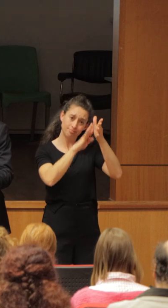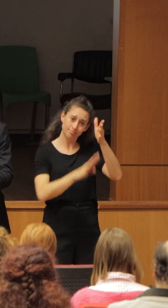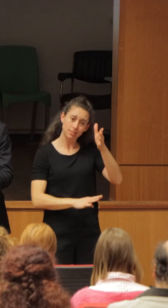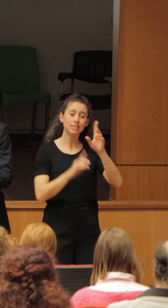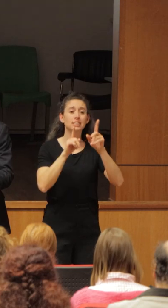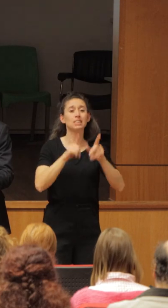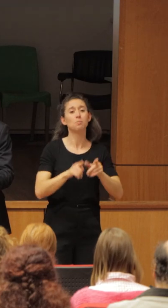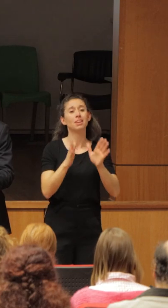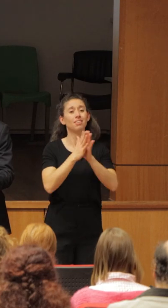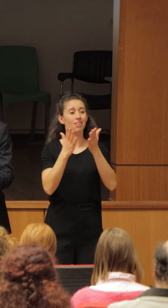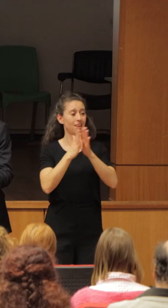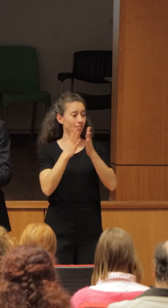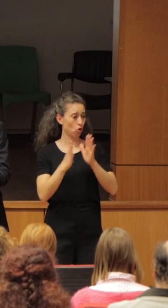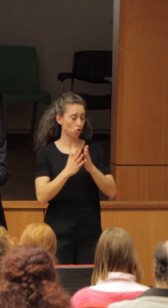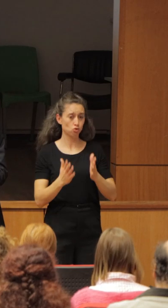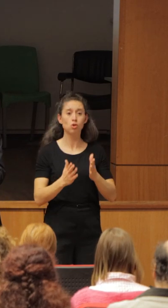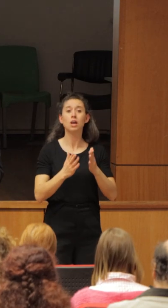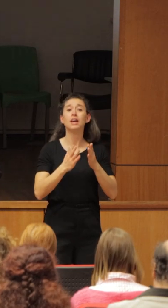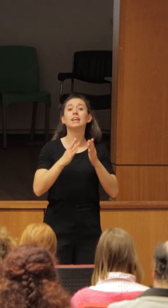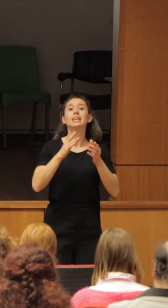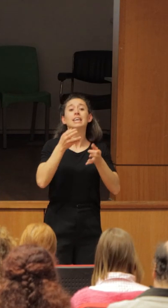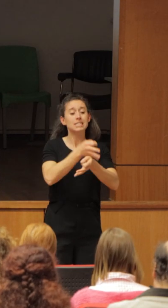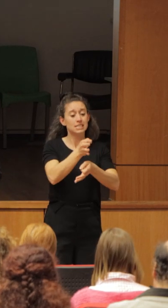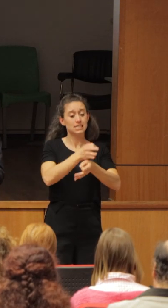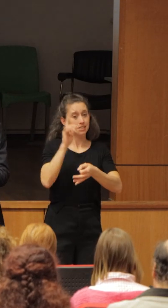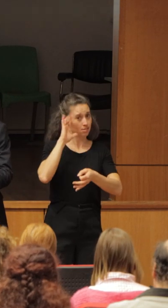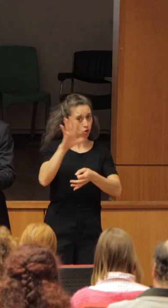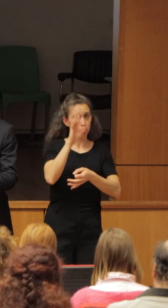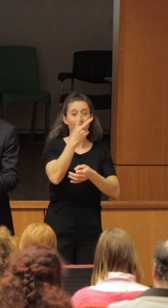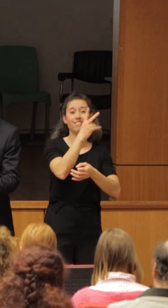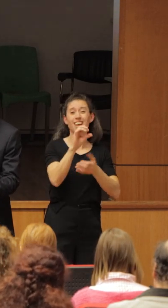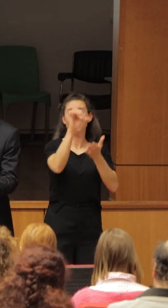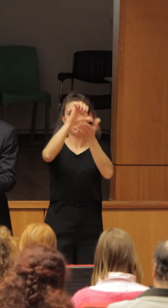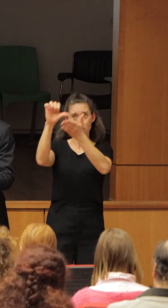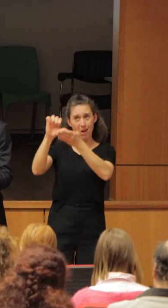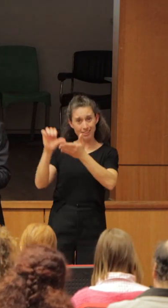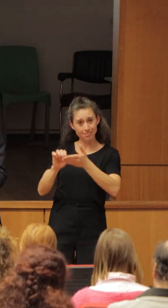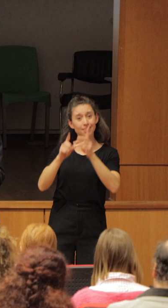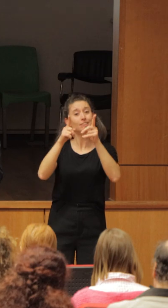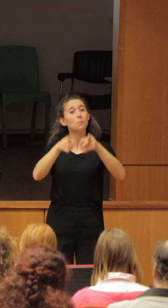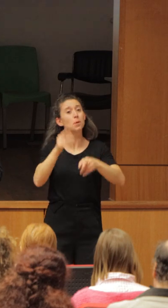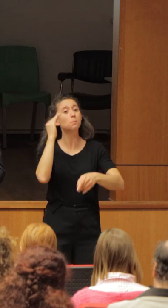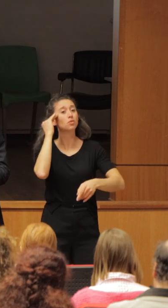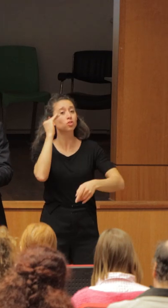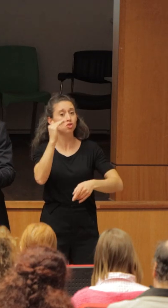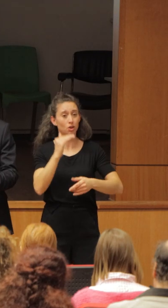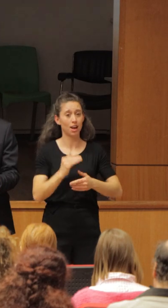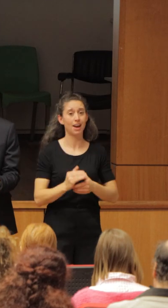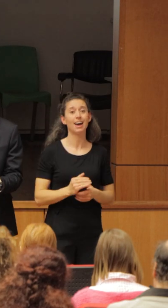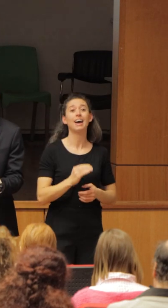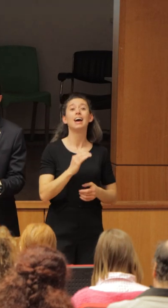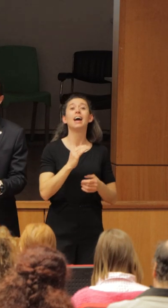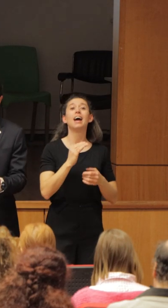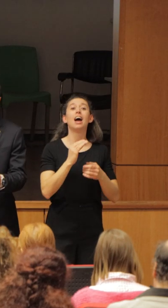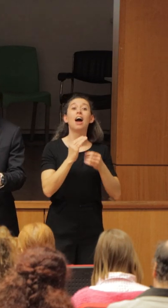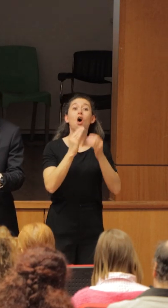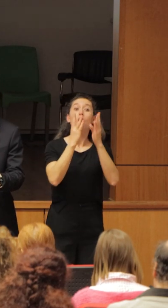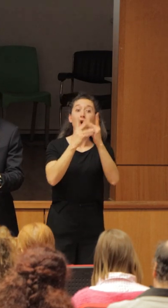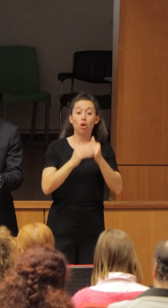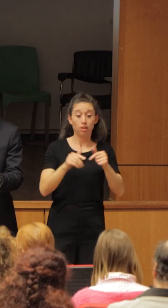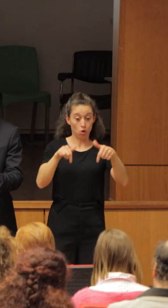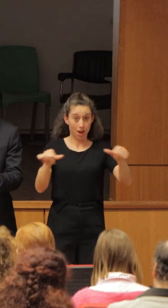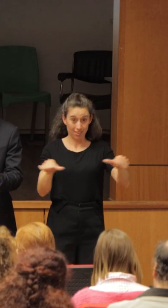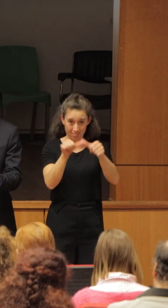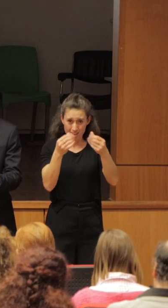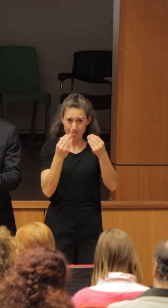libros Font y Relation. Enseña psicología en más de 20 países y también es profesora de CASI. El orden de la actividad